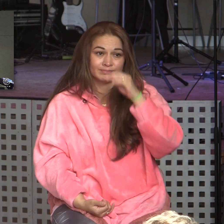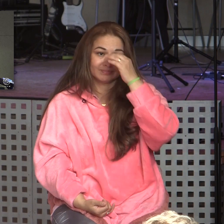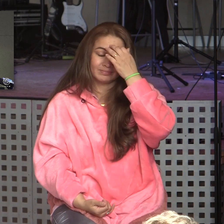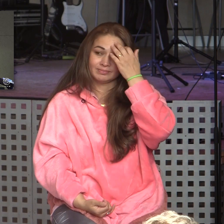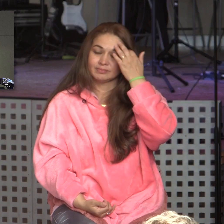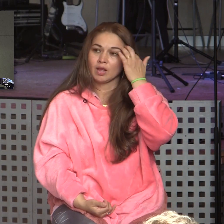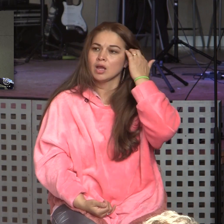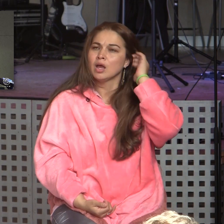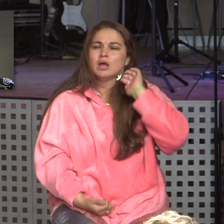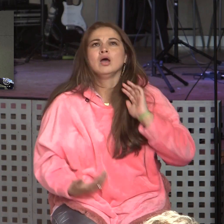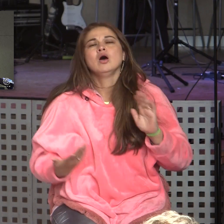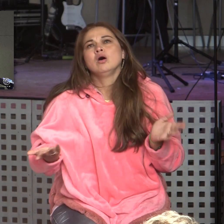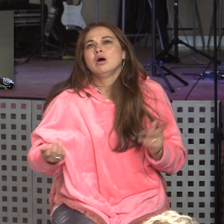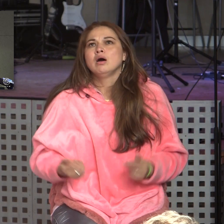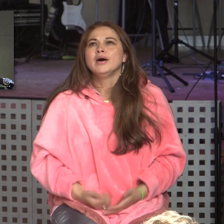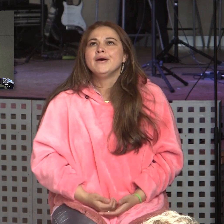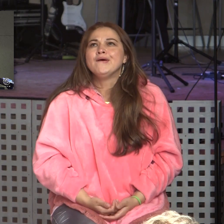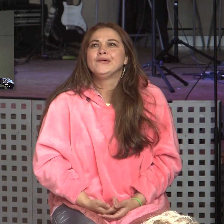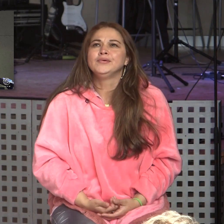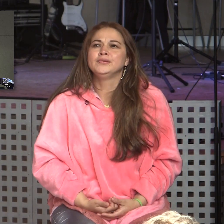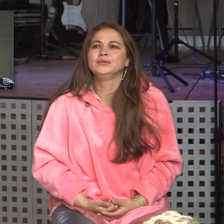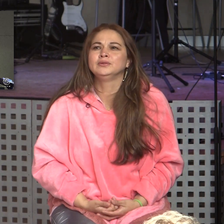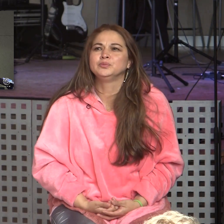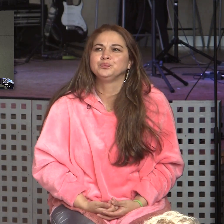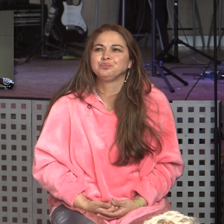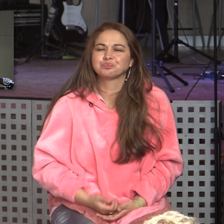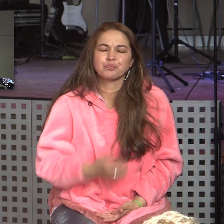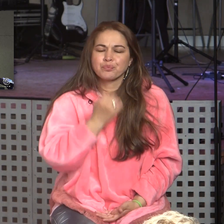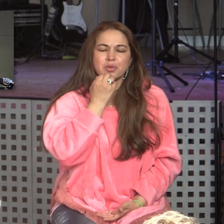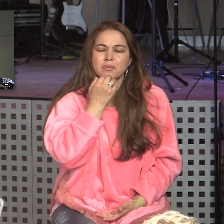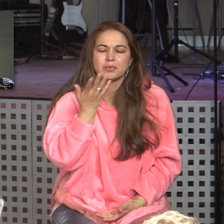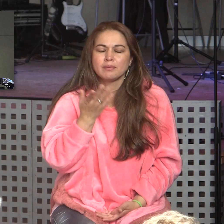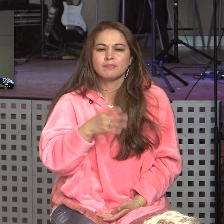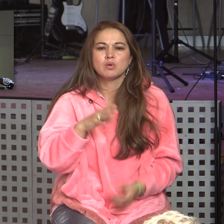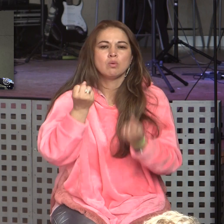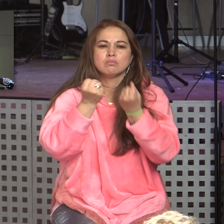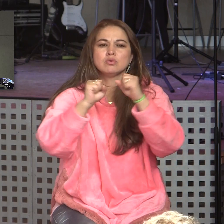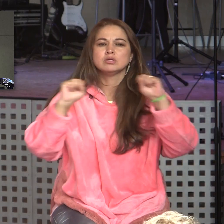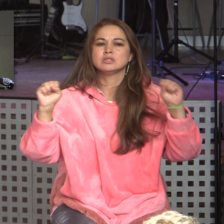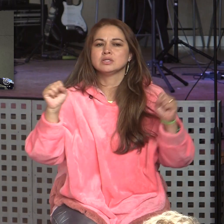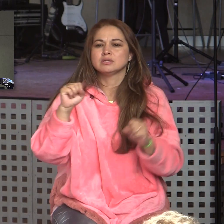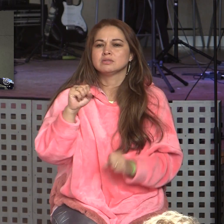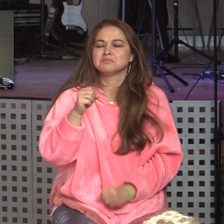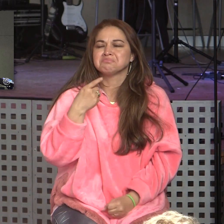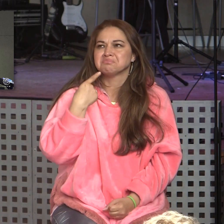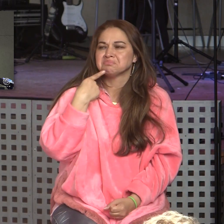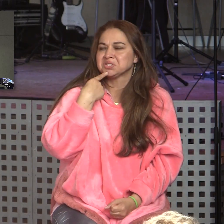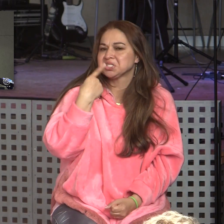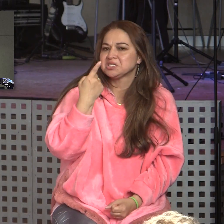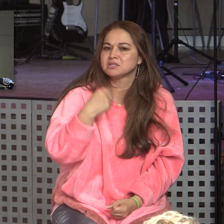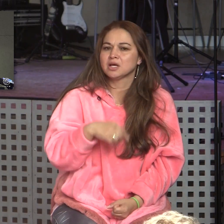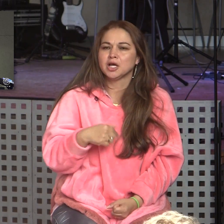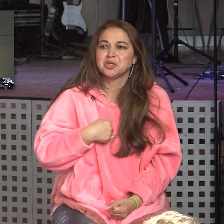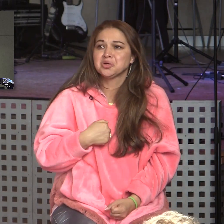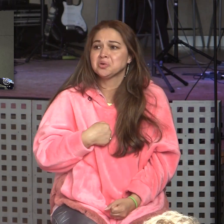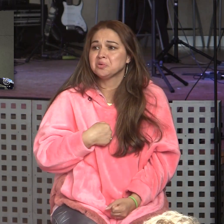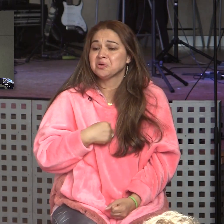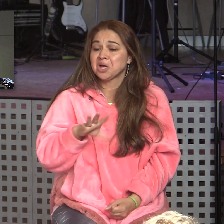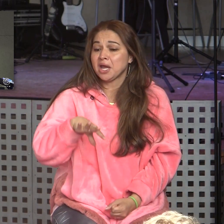una constante en él. Es decir, él vive de esa manera. Toma una